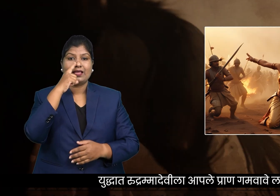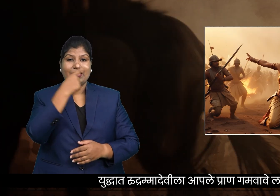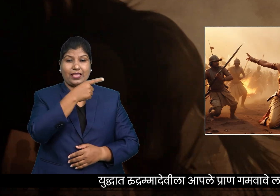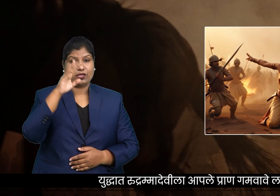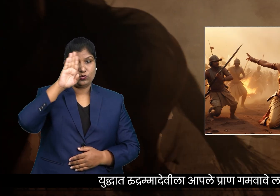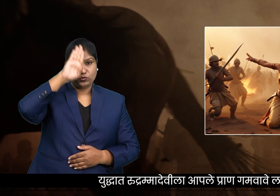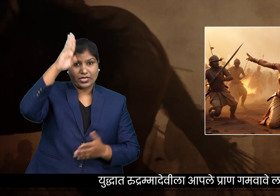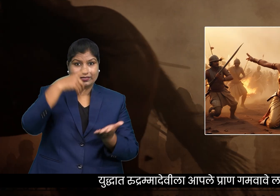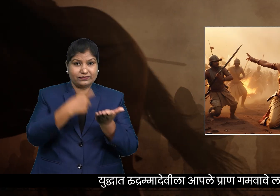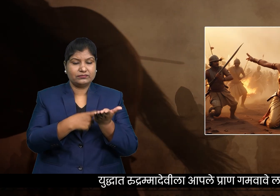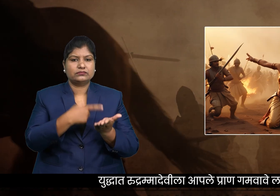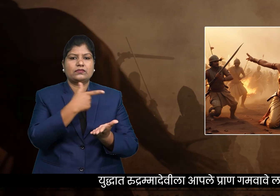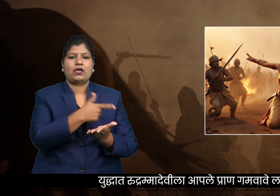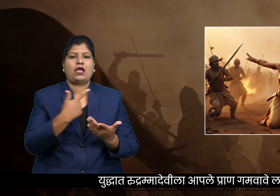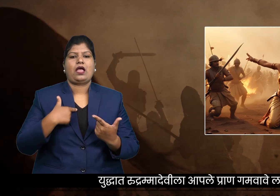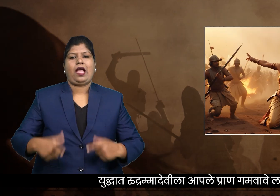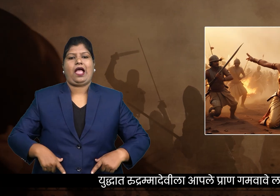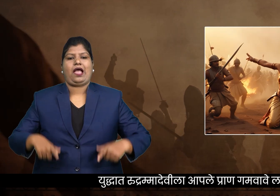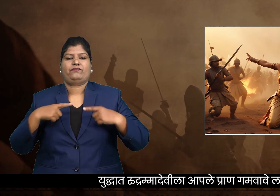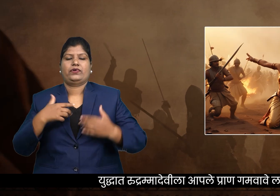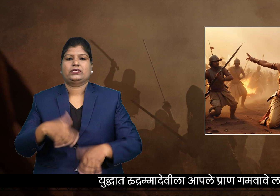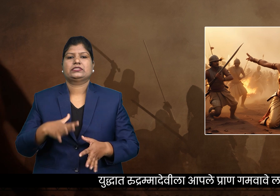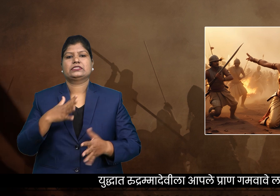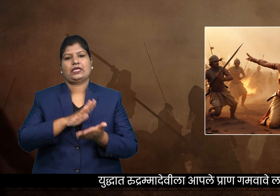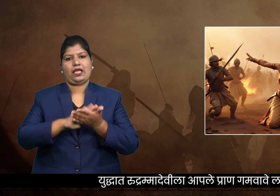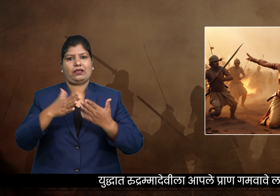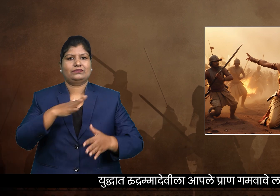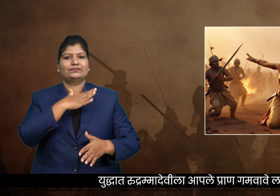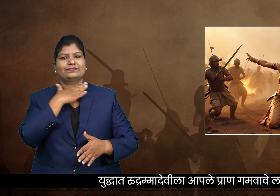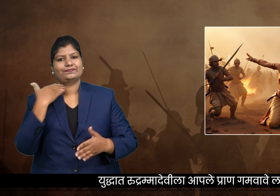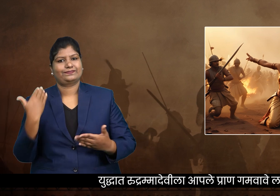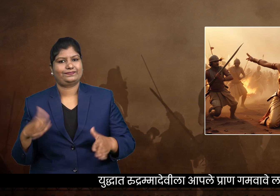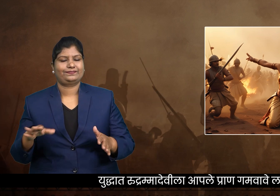प्राण गमवावे लागले.